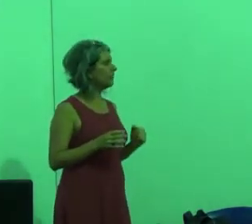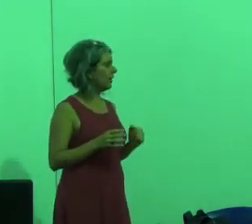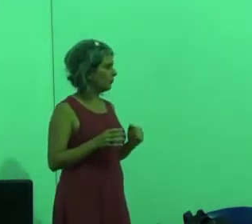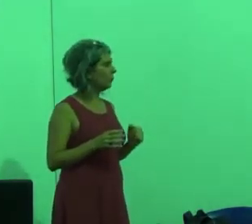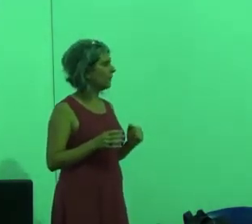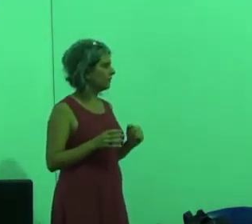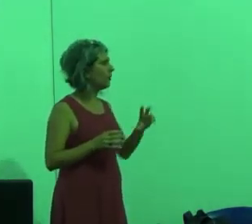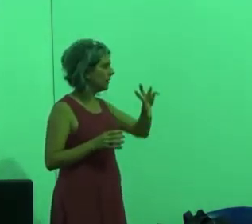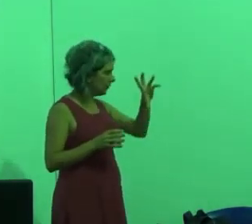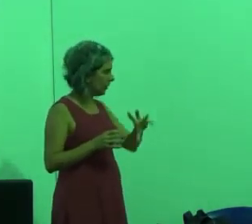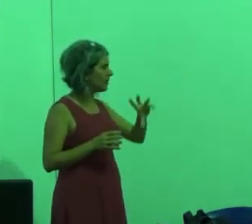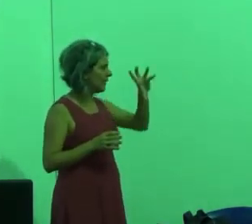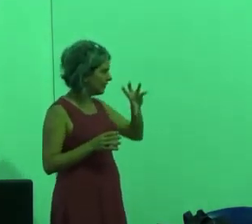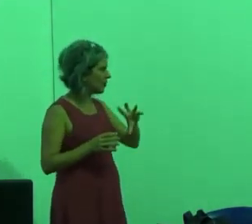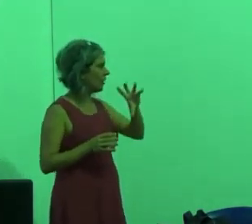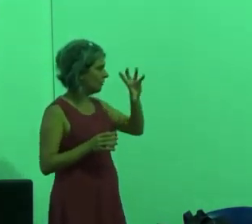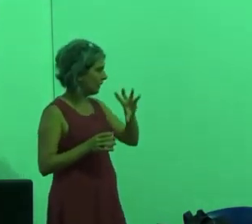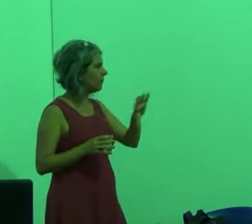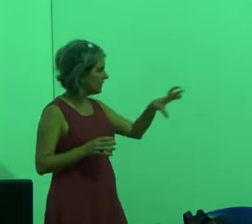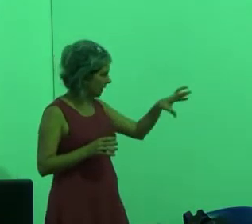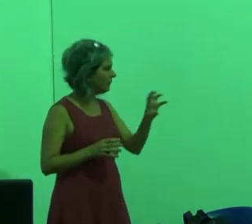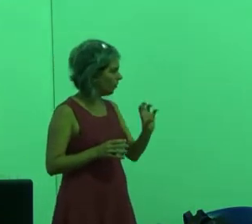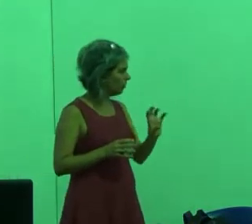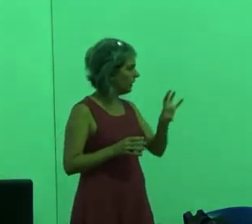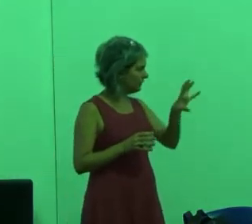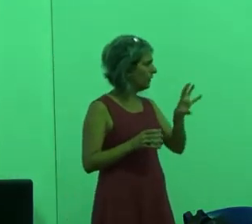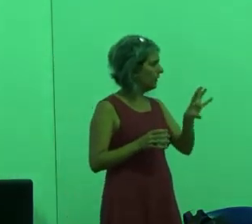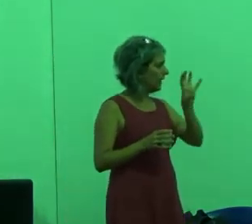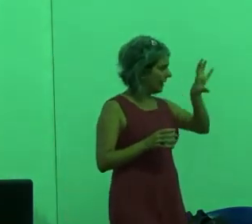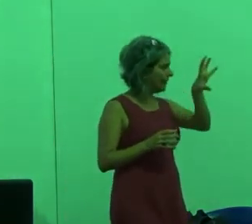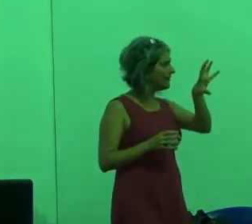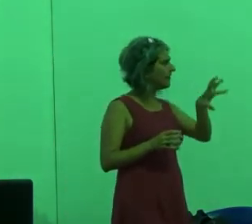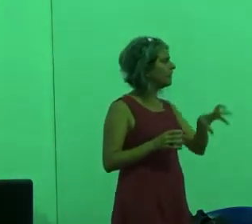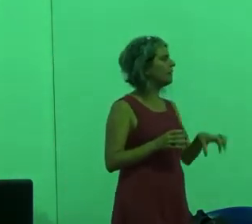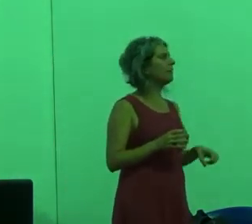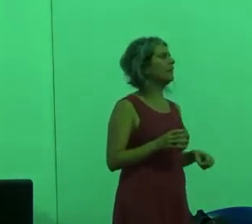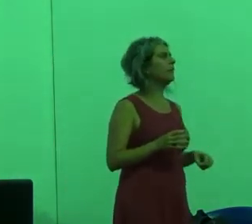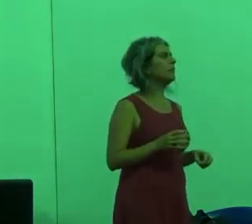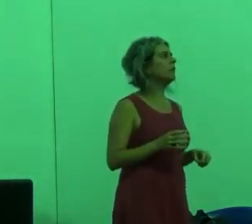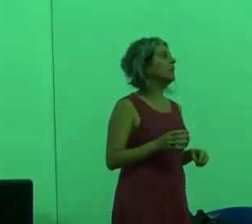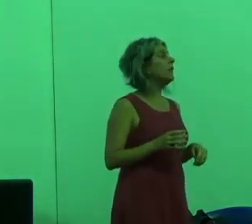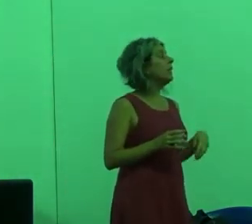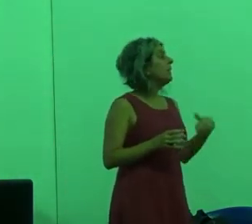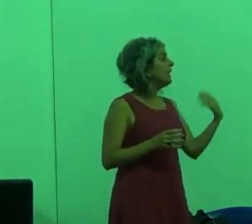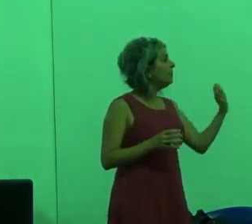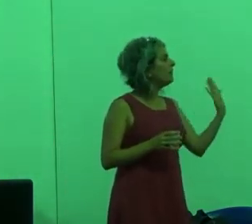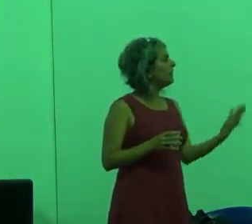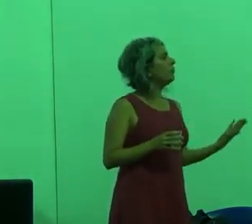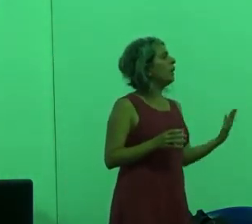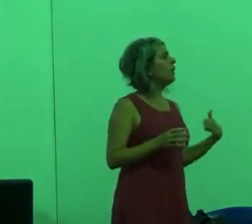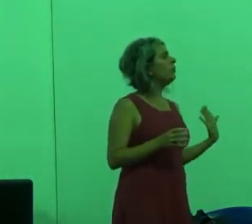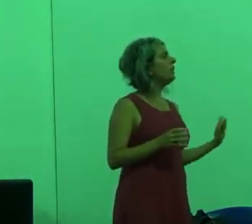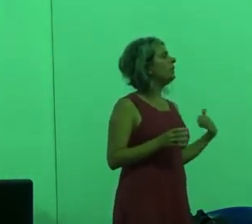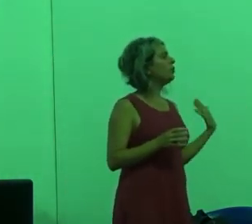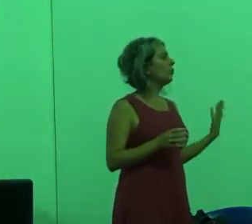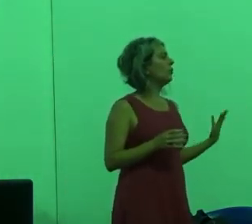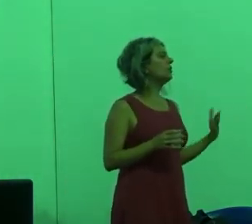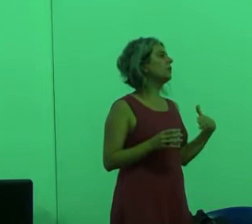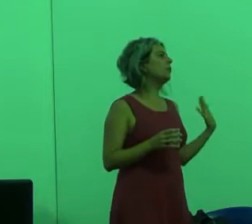dados com precisão, porque isso tem uma certa dinâmica. Mas é em torno dessa grandeza ali. E a princípio ela reunia editoras que